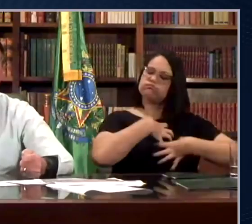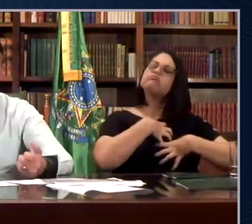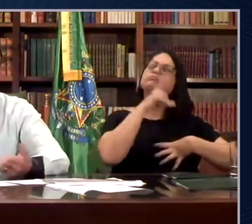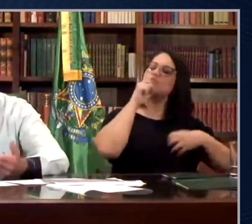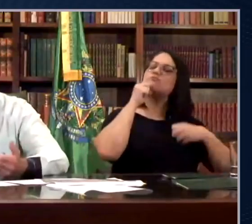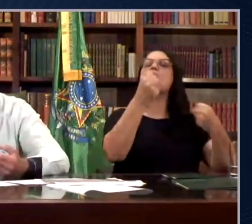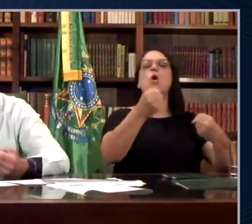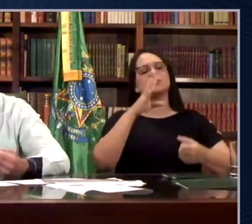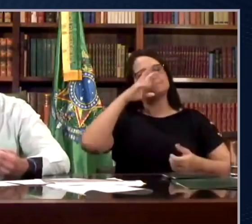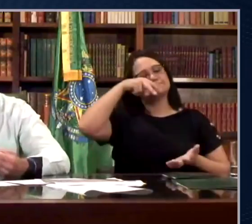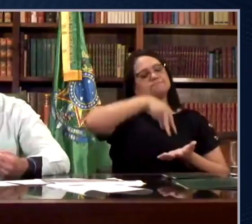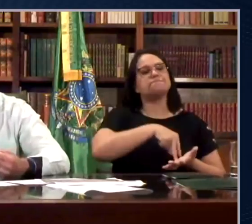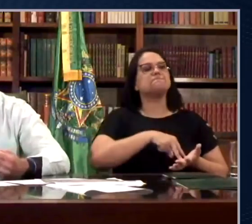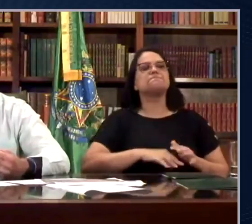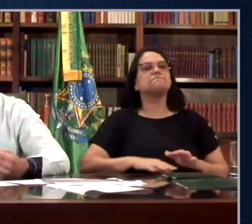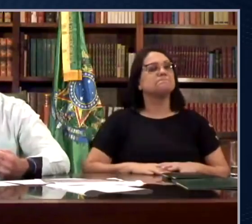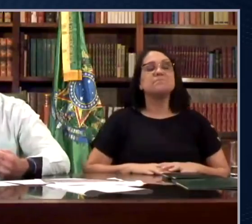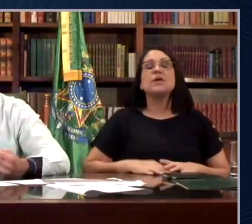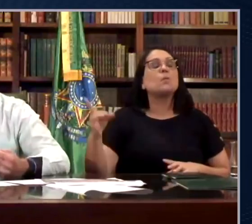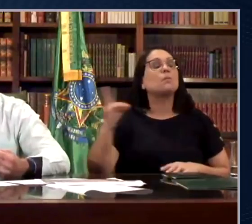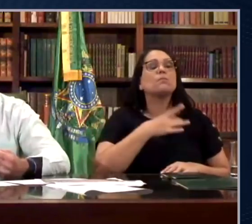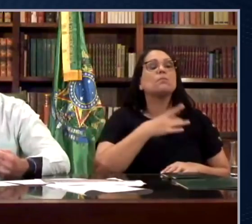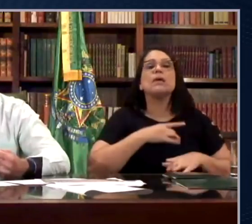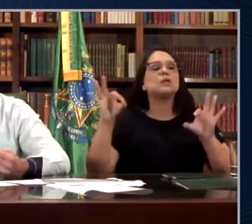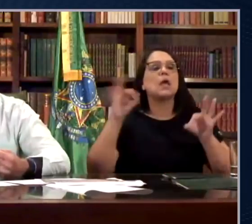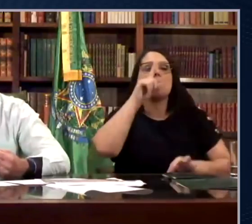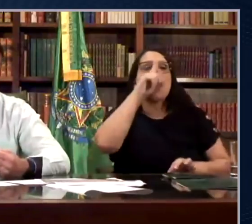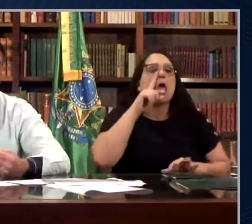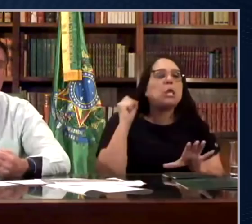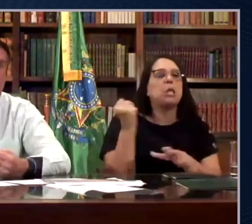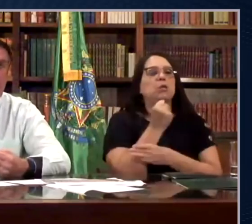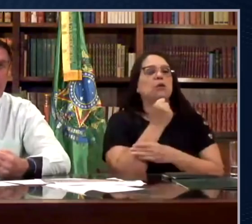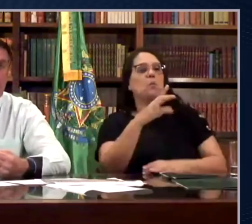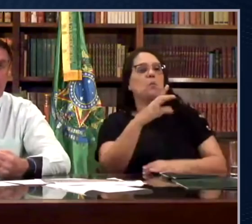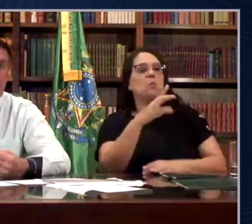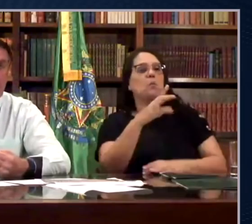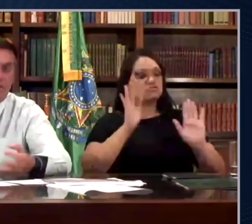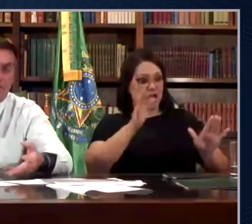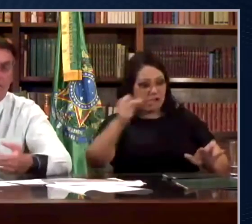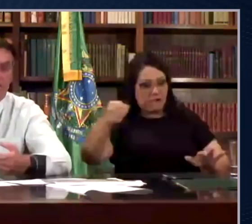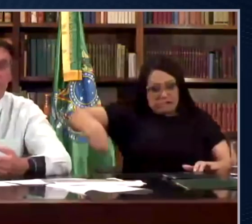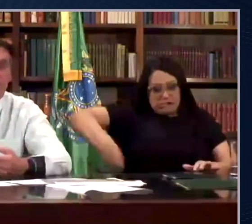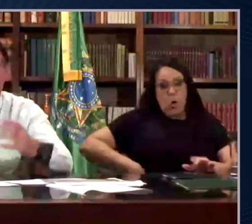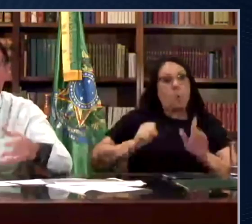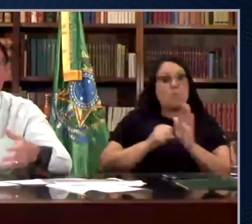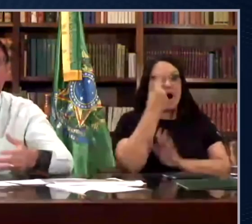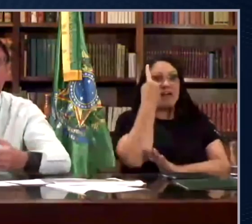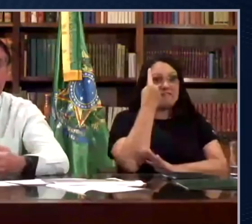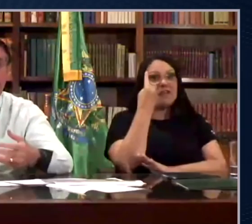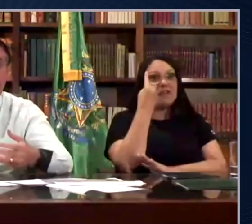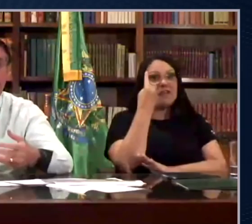essa posição. Não estou sendo ameaçado, não tenho medo do perigo nem da morte, já passei por ela uma vez, né?